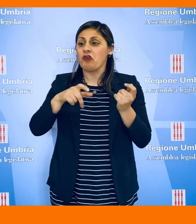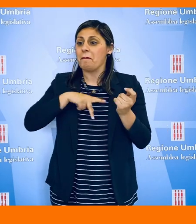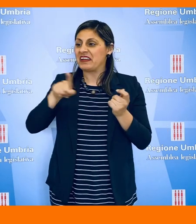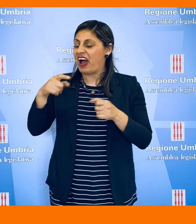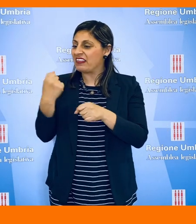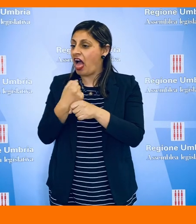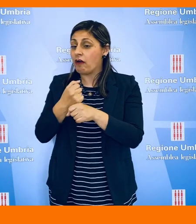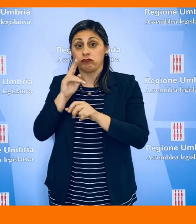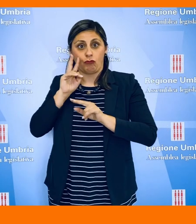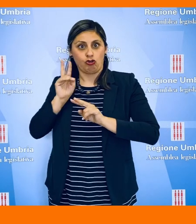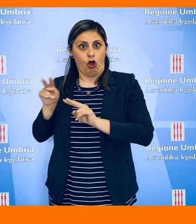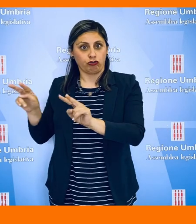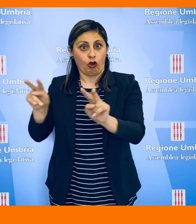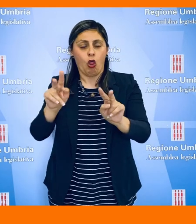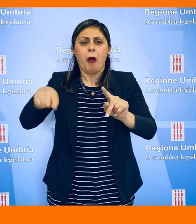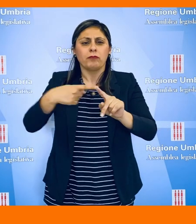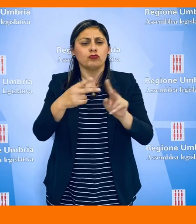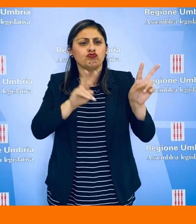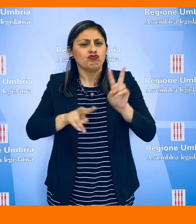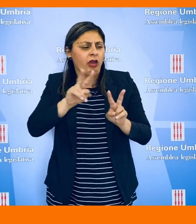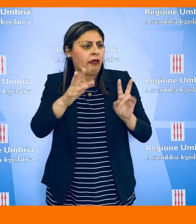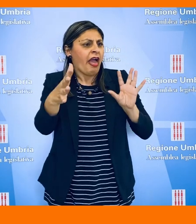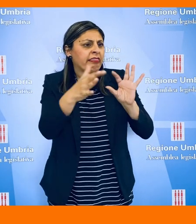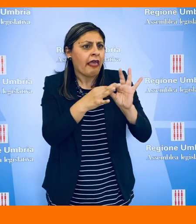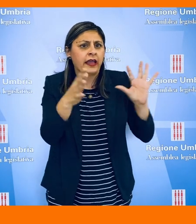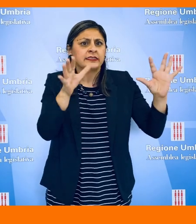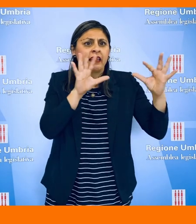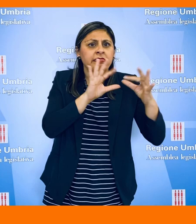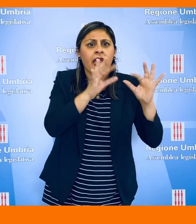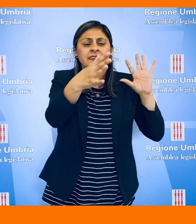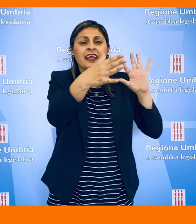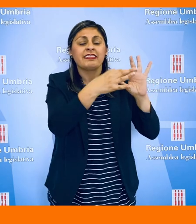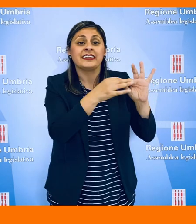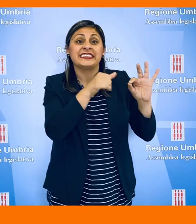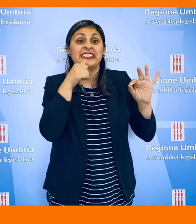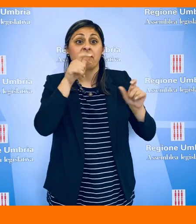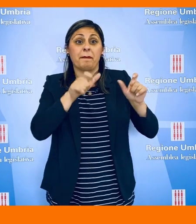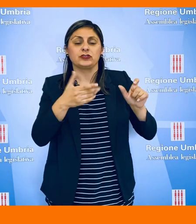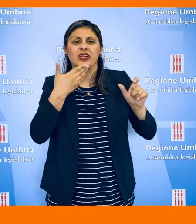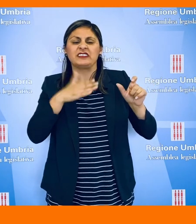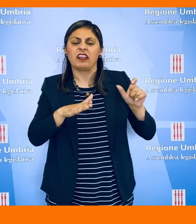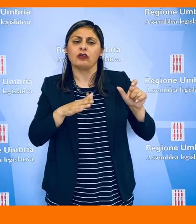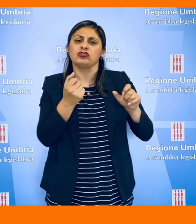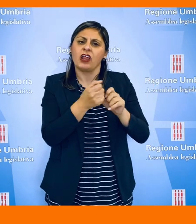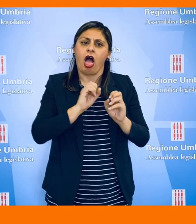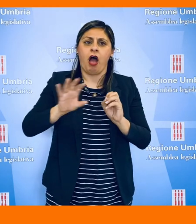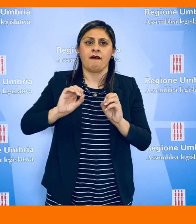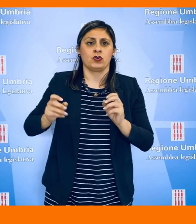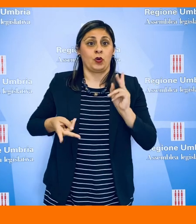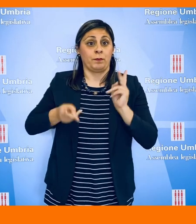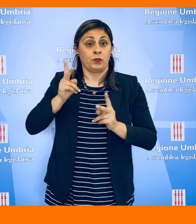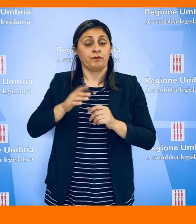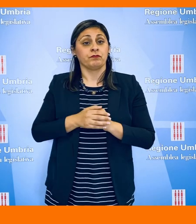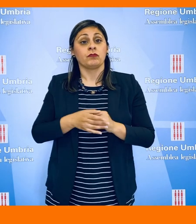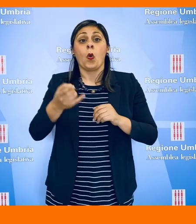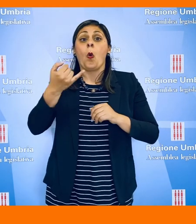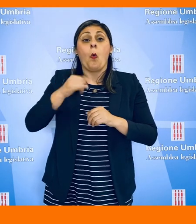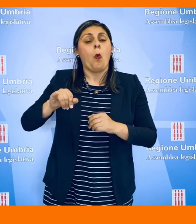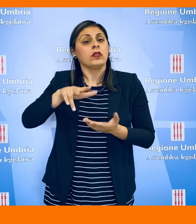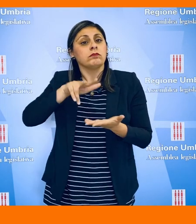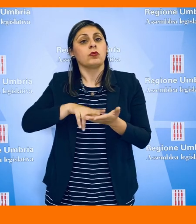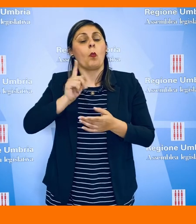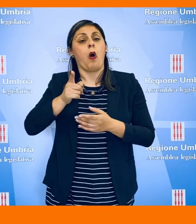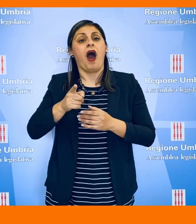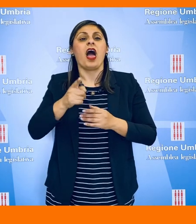svolta dai privati e di stilare intese per promuovere l'occupabilità delle persone svantaggiate. Sì, infine, agli adeguamenti